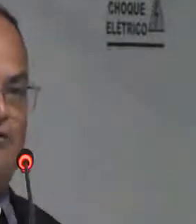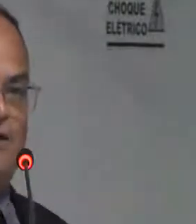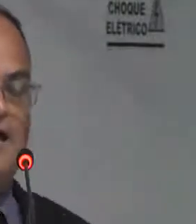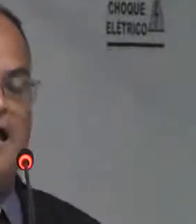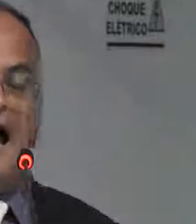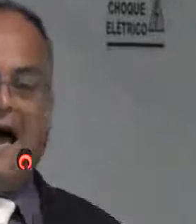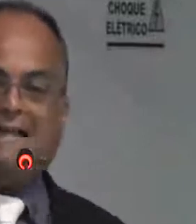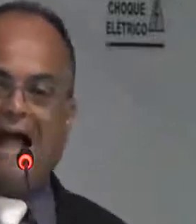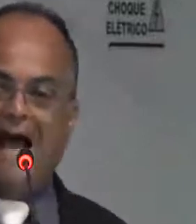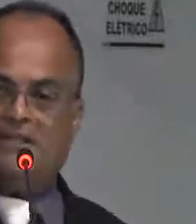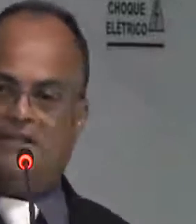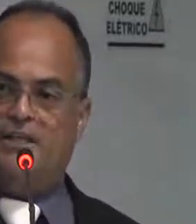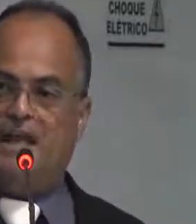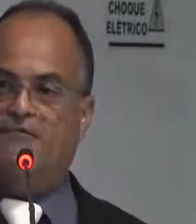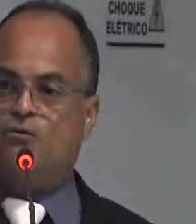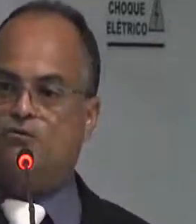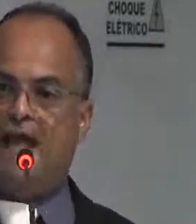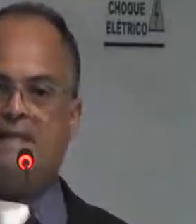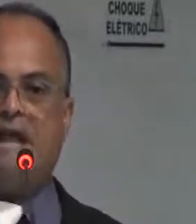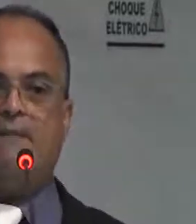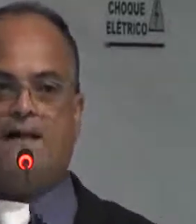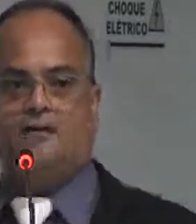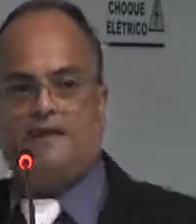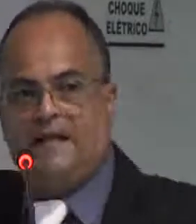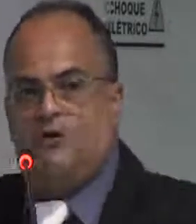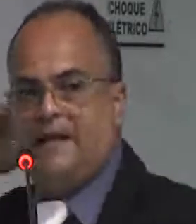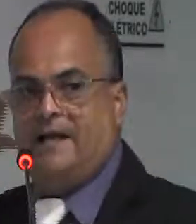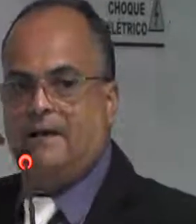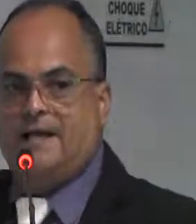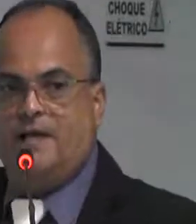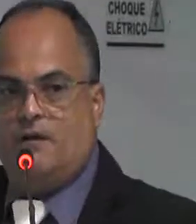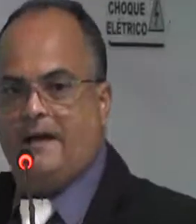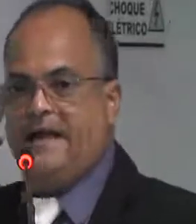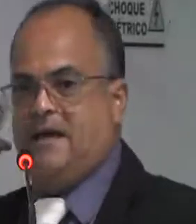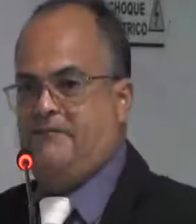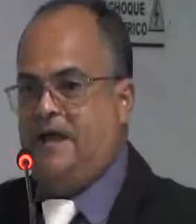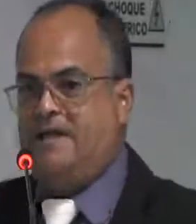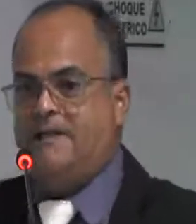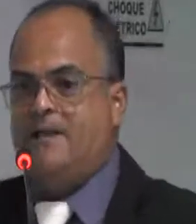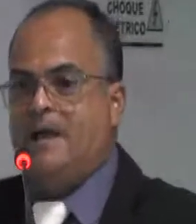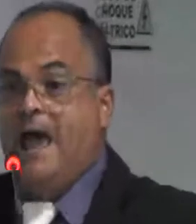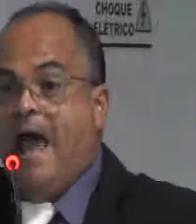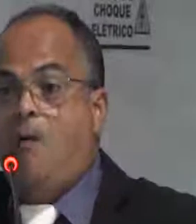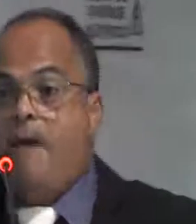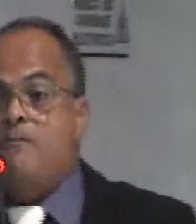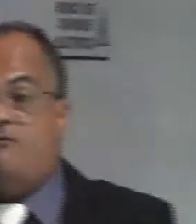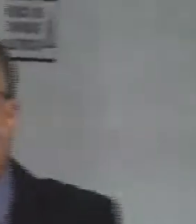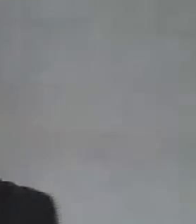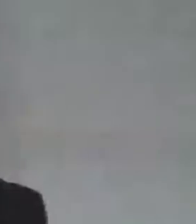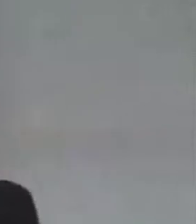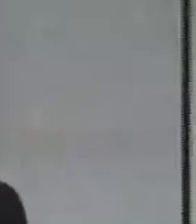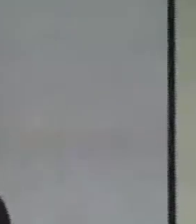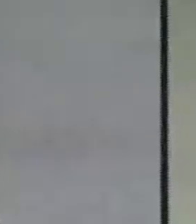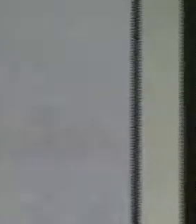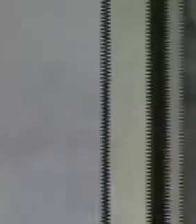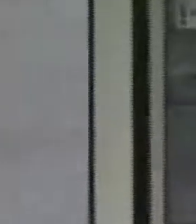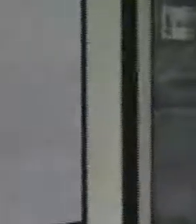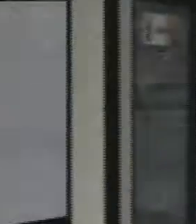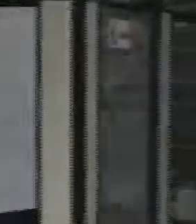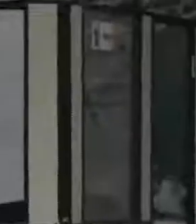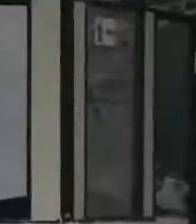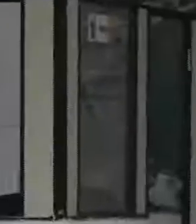Ilhéus. A taxa de serviço desse armarinho, vereador Macris, vou pegar de referência, é o mesmo valor do armarinho do